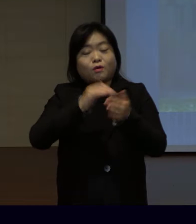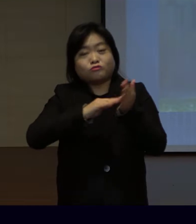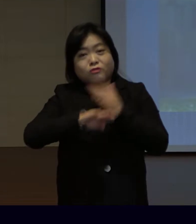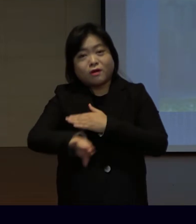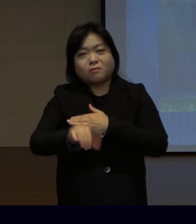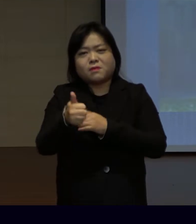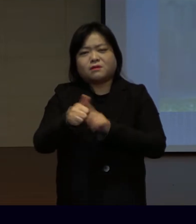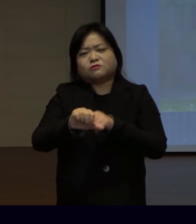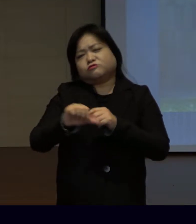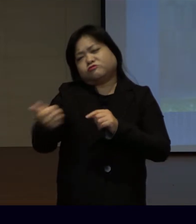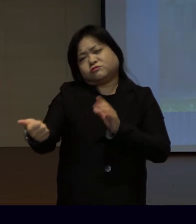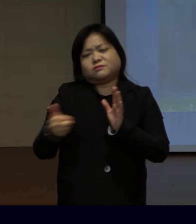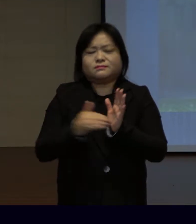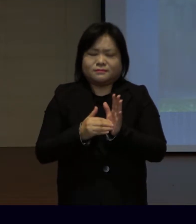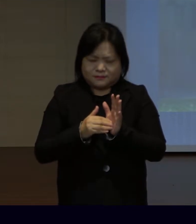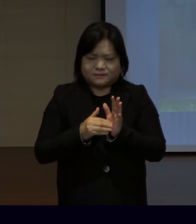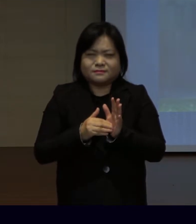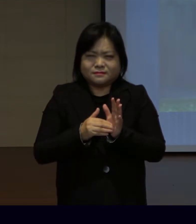이